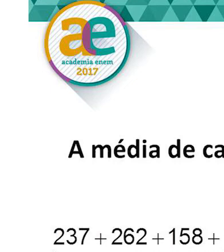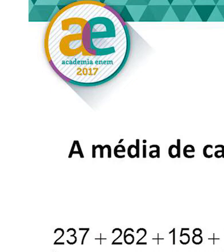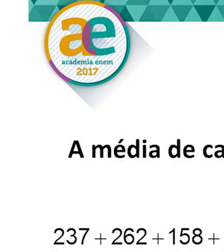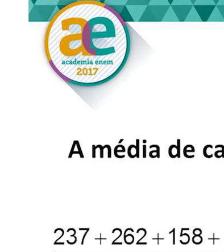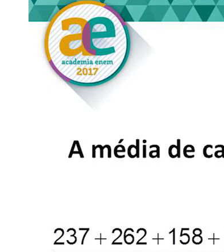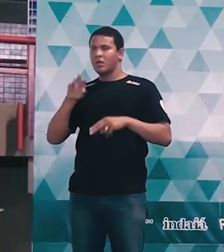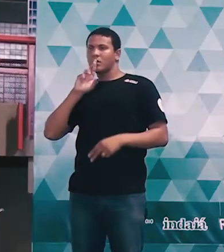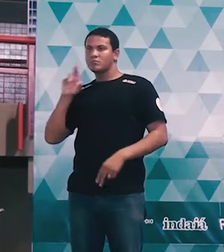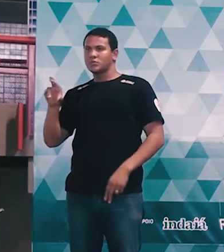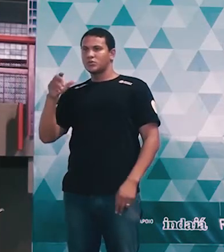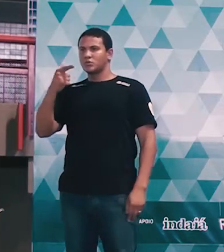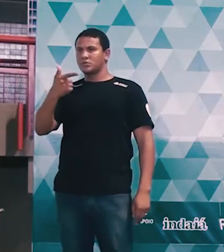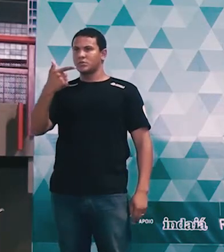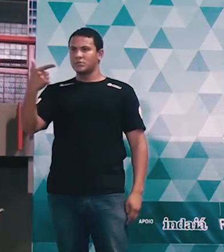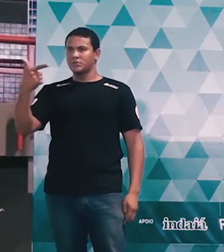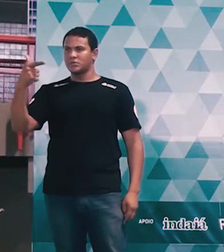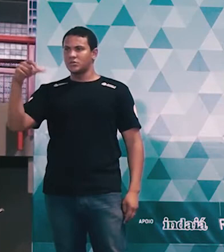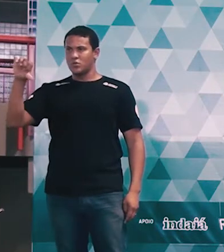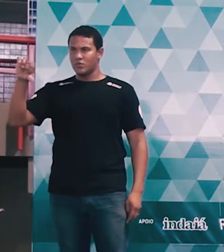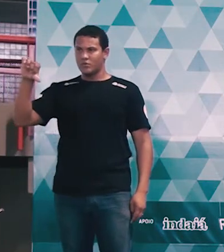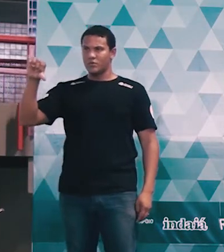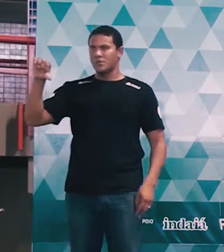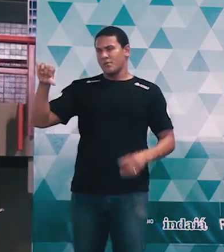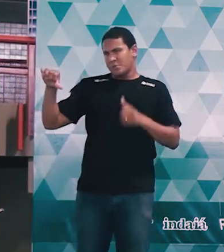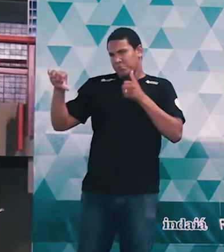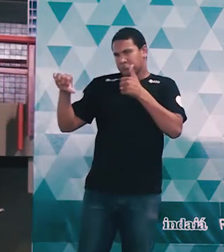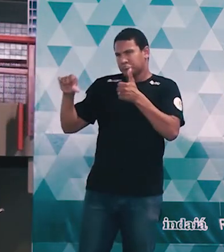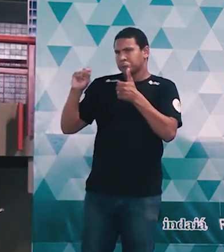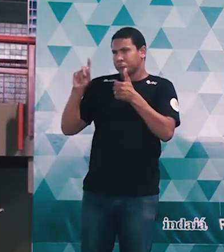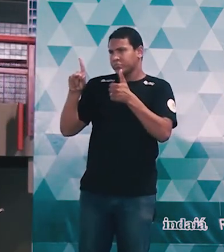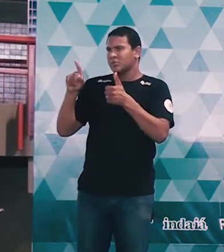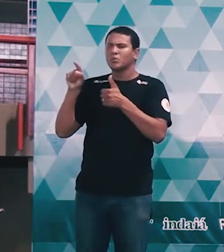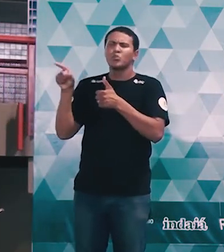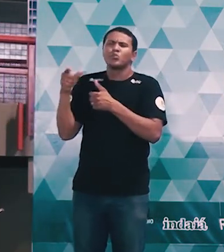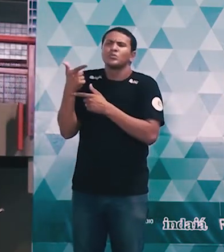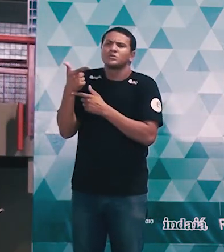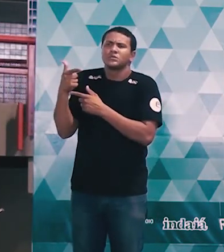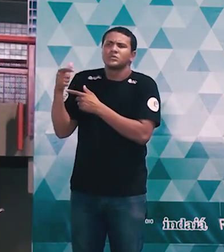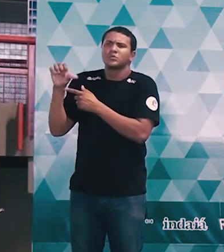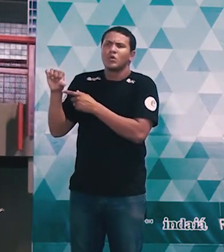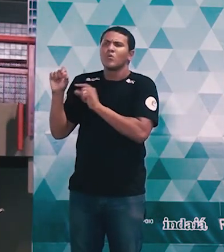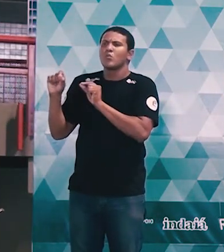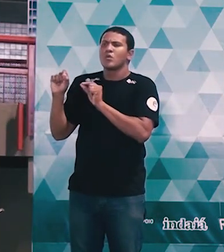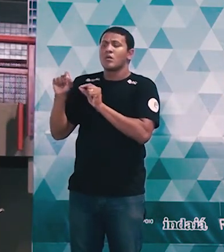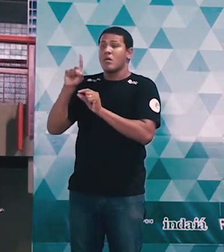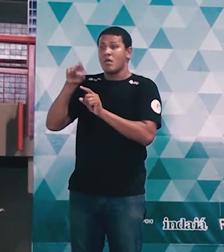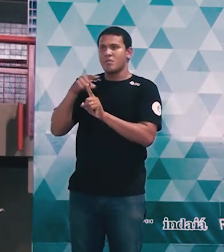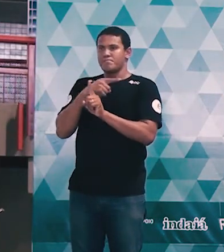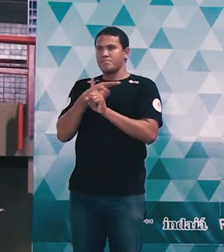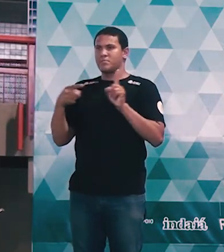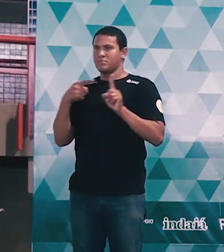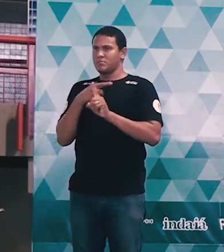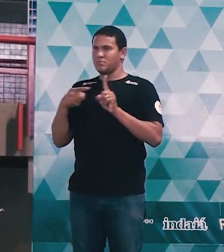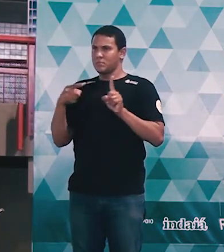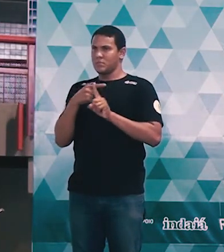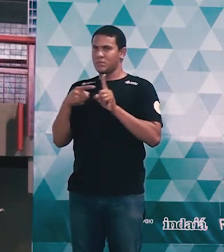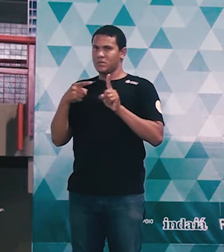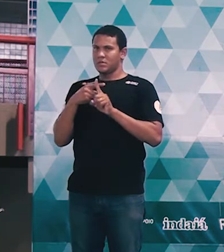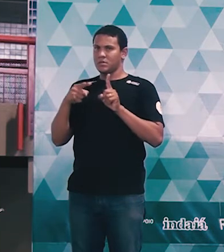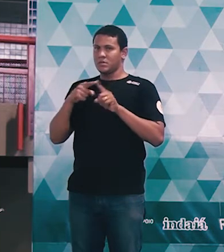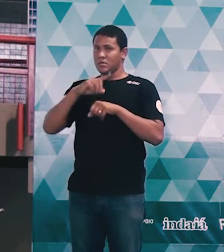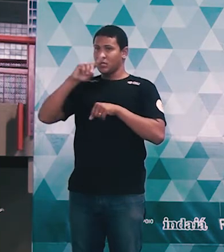deu 229. Tá, 229 é o quê? É a média da quantidade de